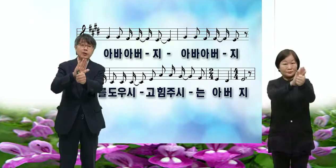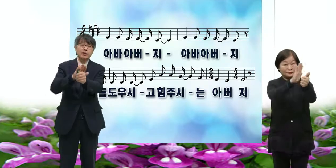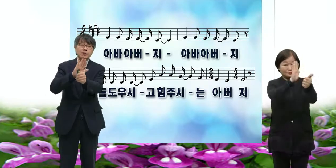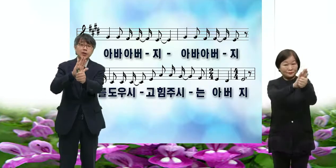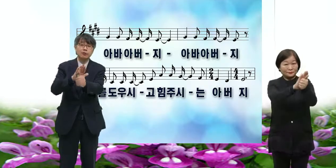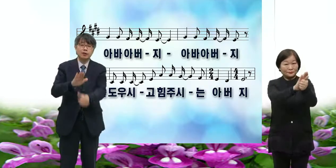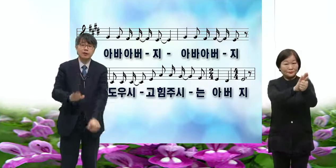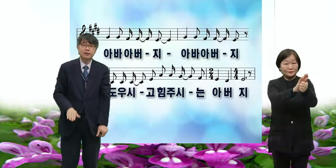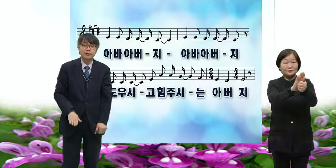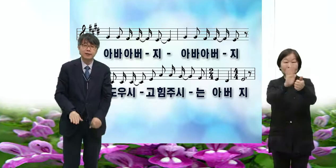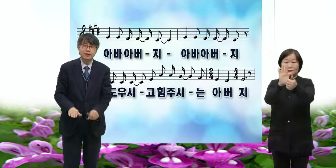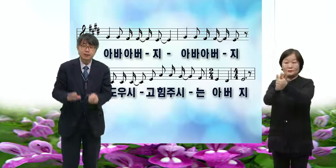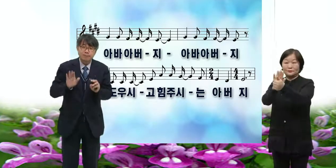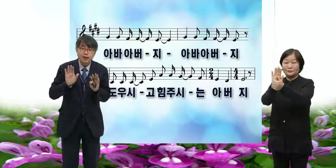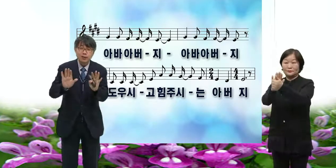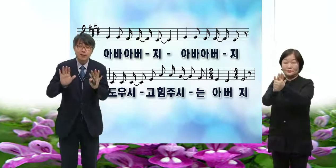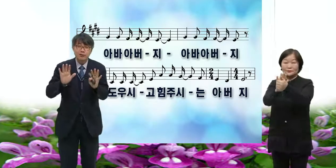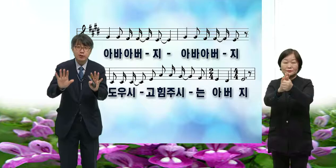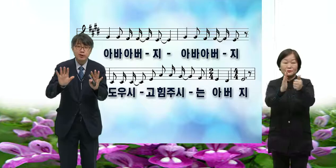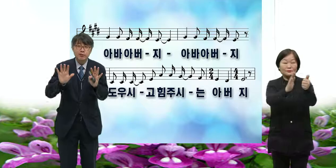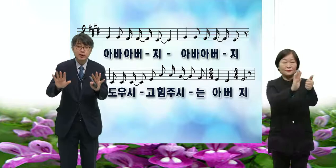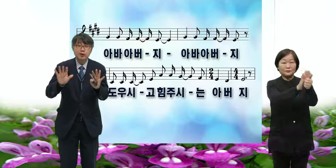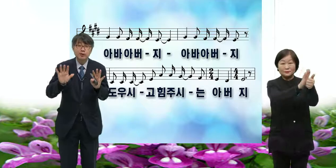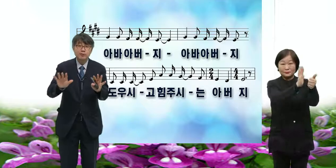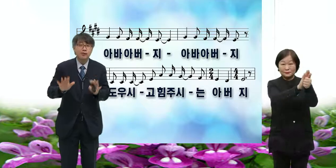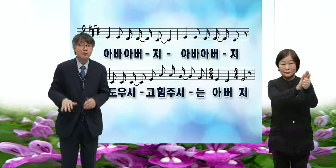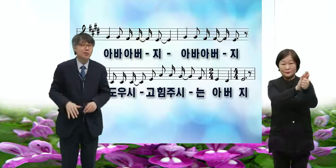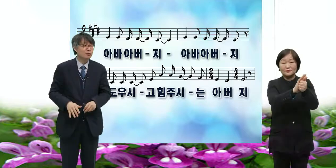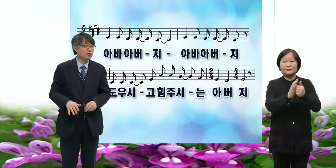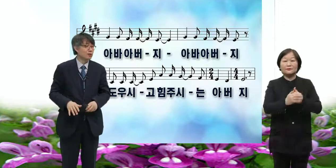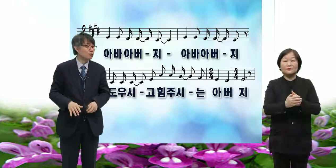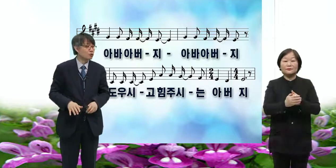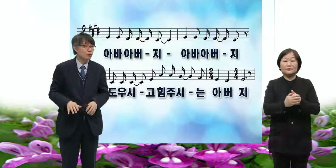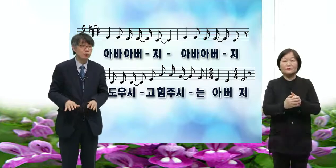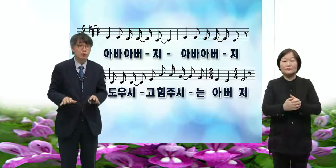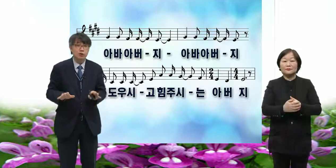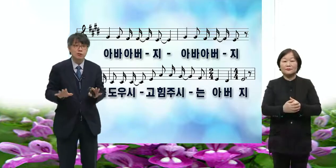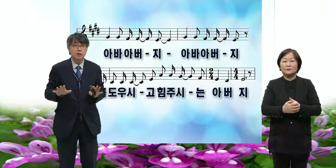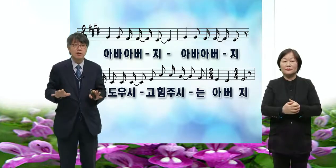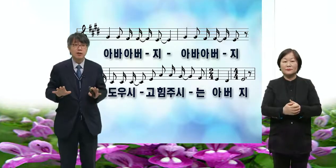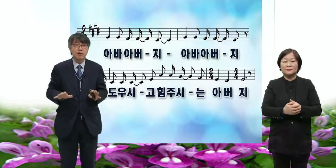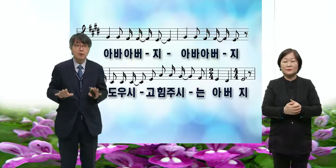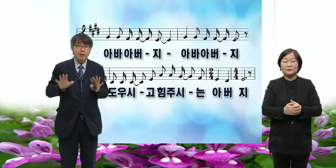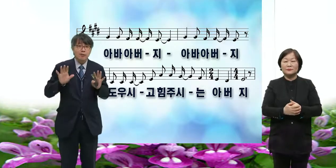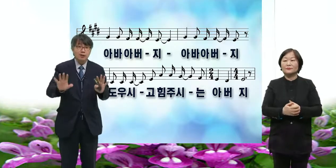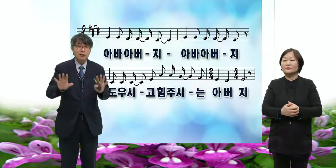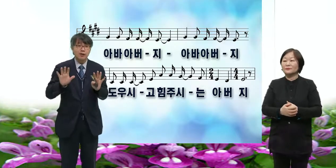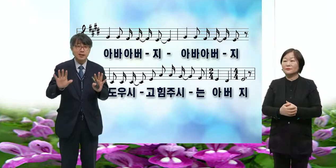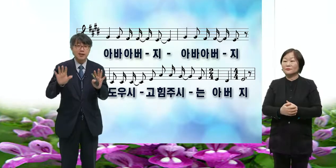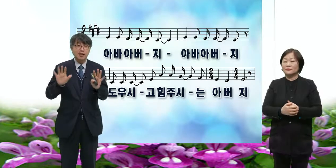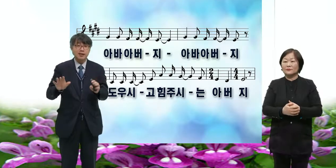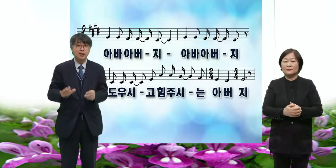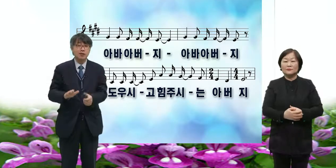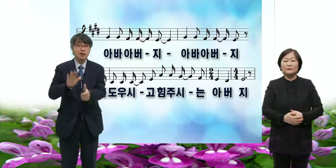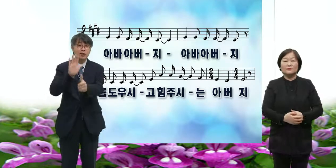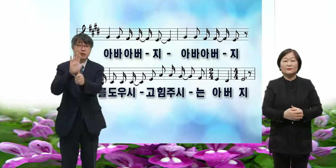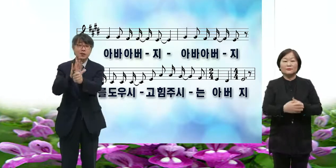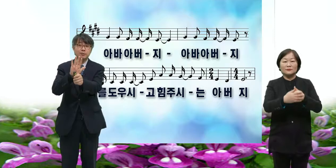뒤에서 이렇게 팍팍 밀어주는 거잖아요. 이거 밀어주는 거잖아요. 우리도 지금 내가 너 팍팍 밀어줄게 할 때 이렇게 하잖아요. 그러니까 뒤에서